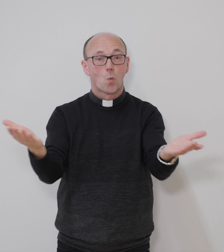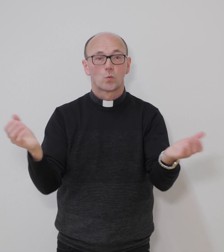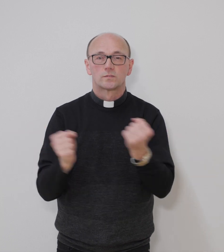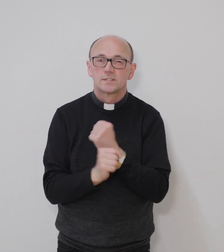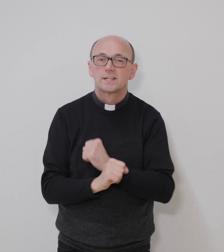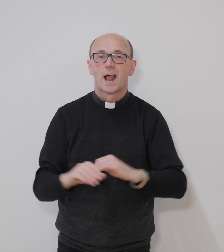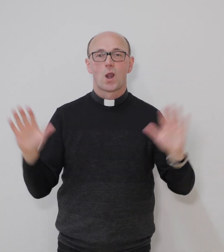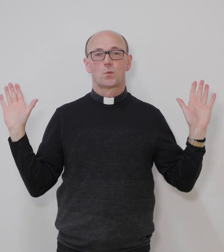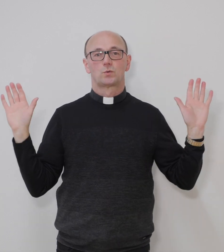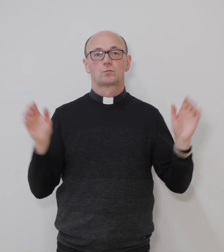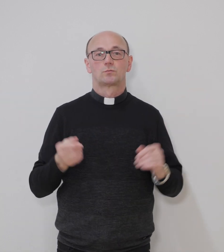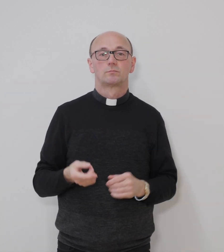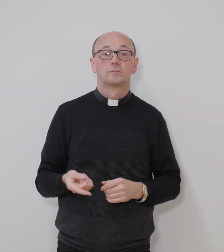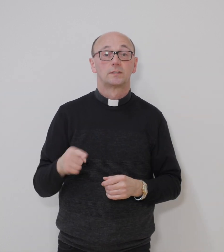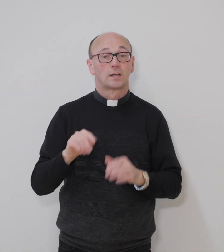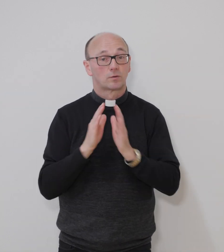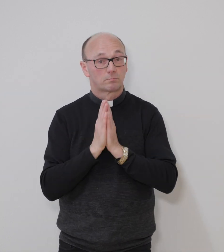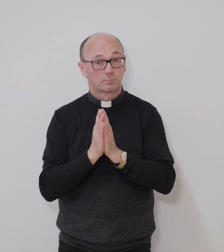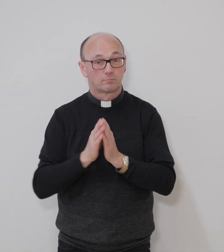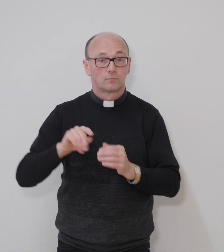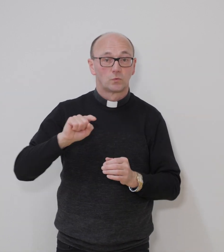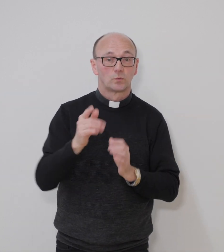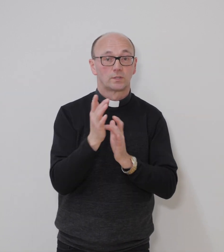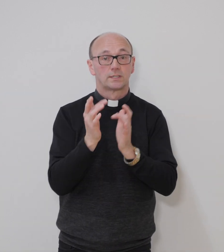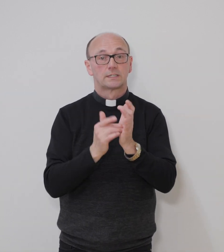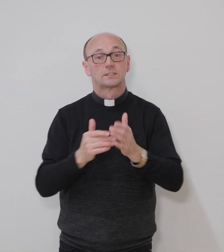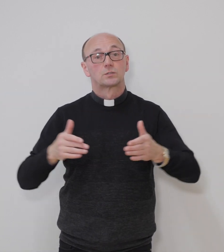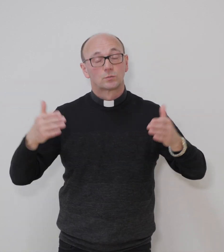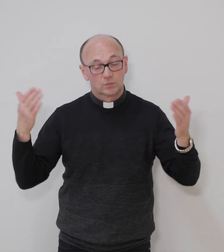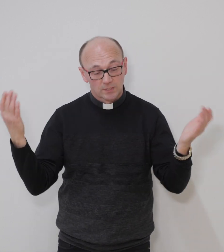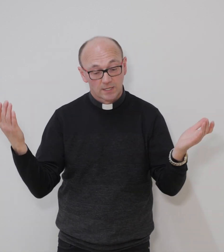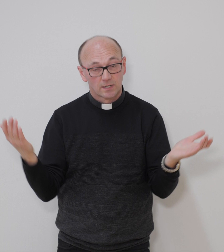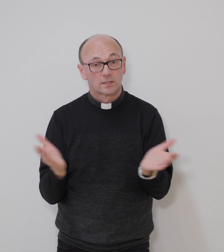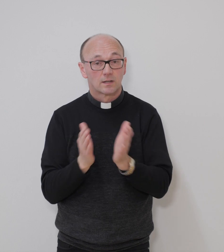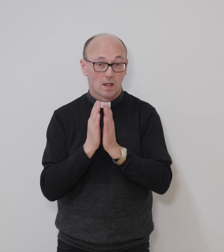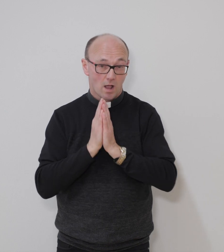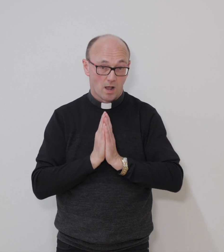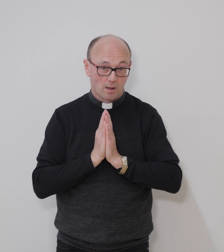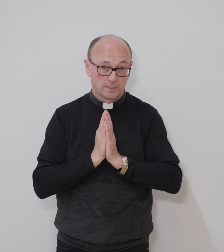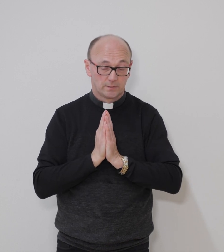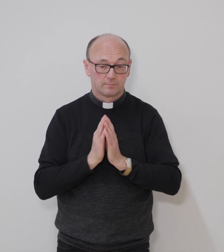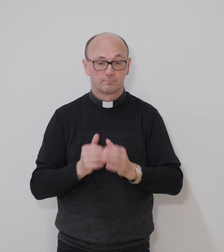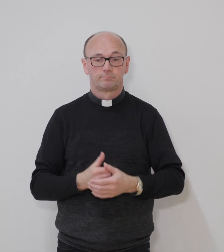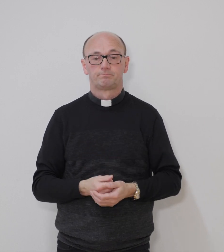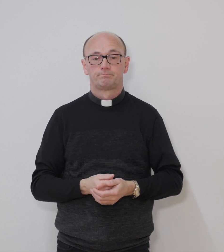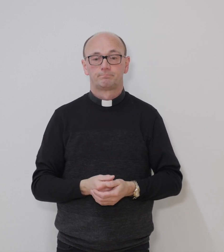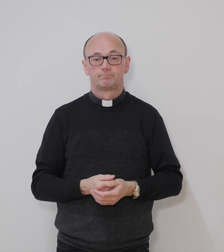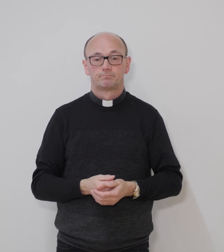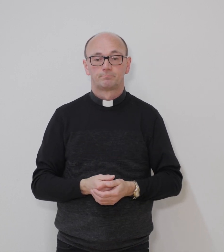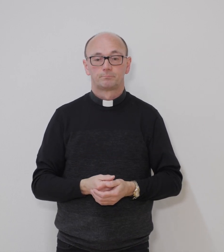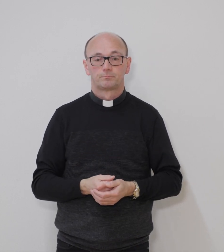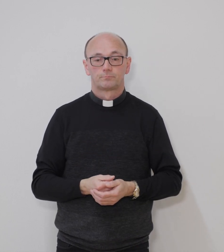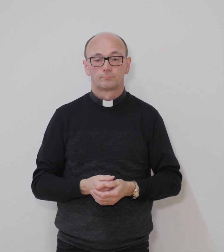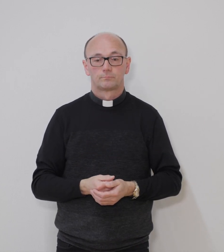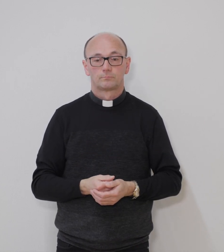der Erlösung. Darum bitten wir durch Jesus Christus, deinen Sohn, unseren Herrn und Gott, der in der Einheit des Heiligen Geistes